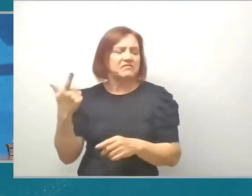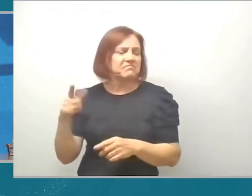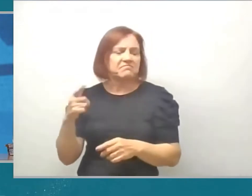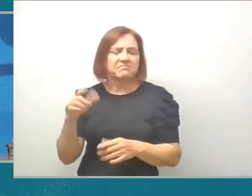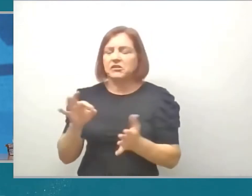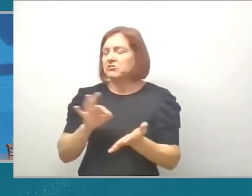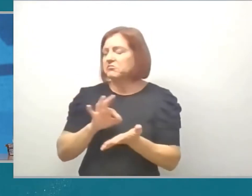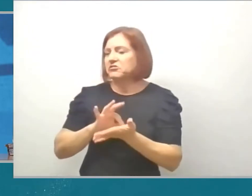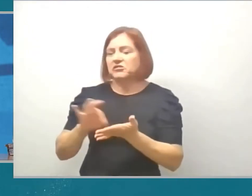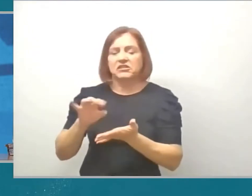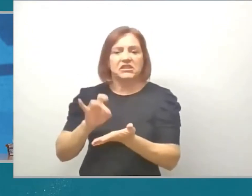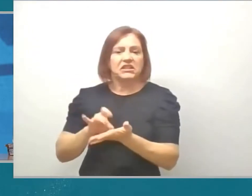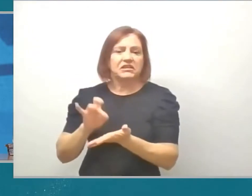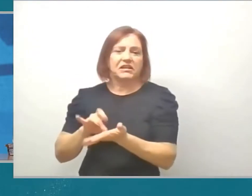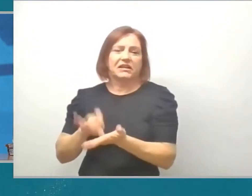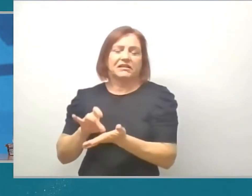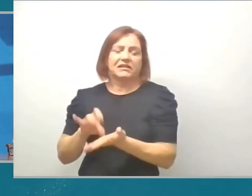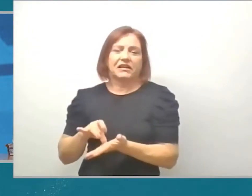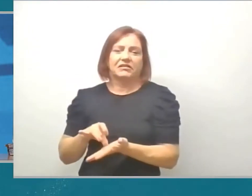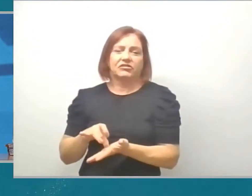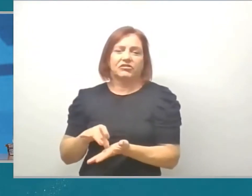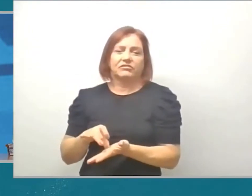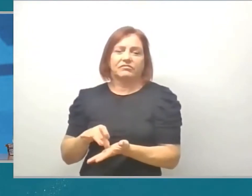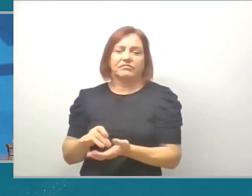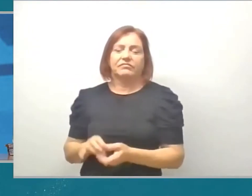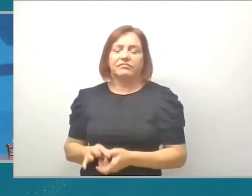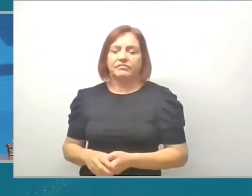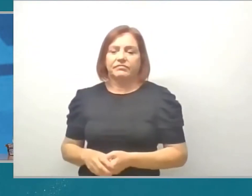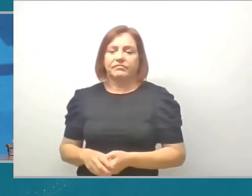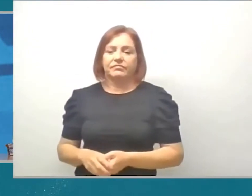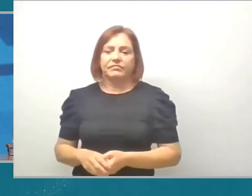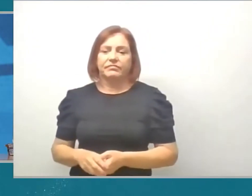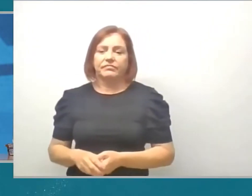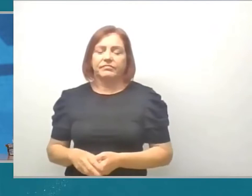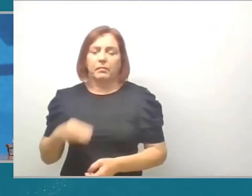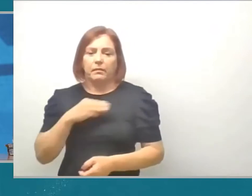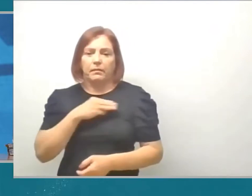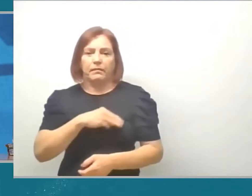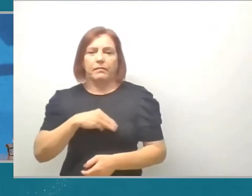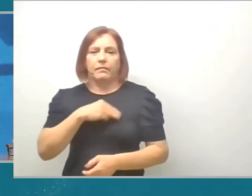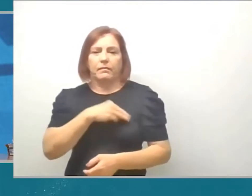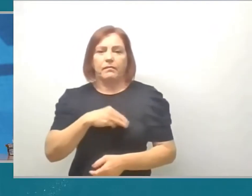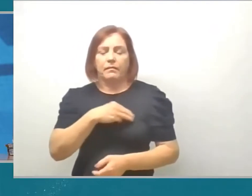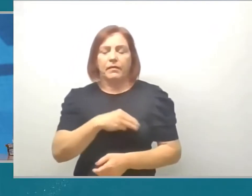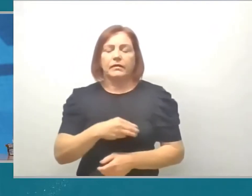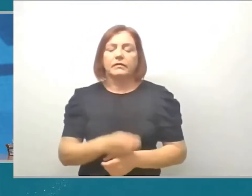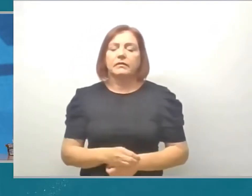também queria mostrar para vocês Mateus 9.